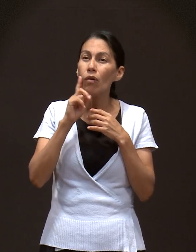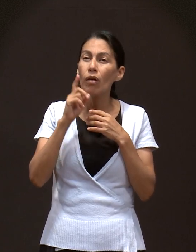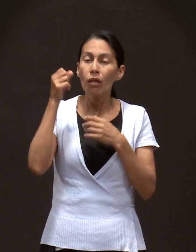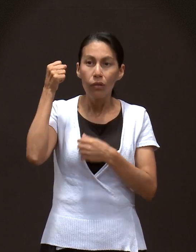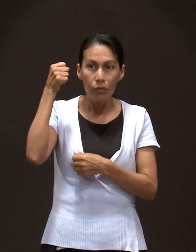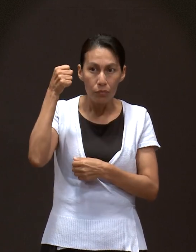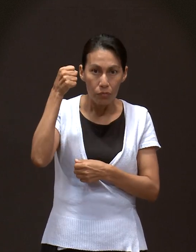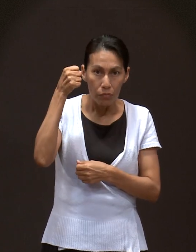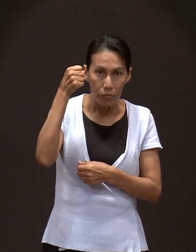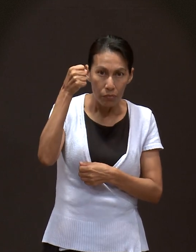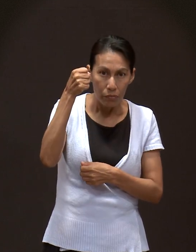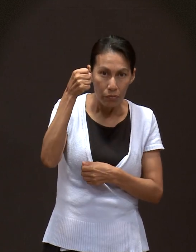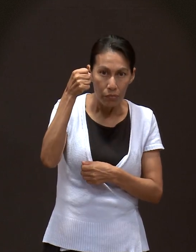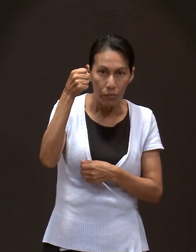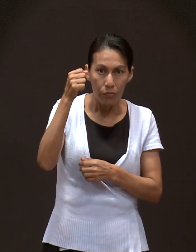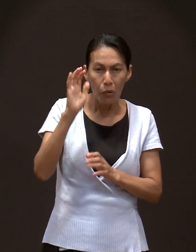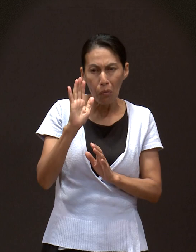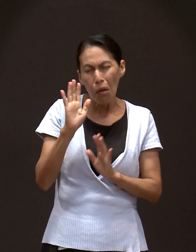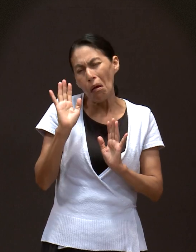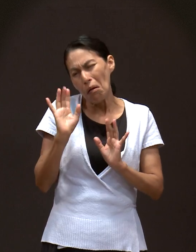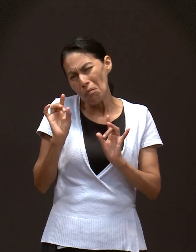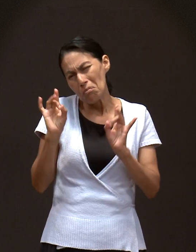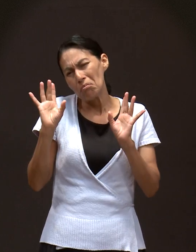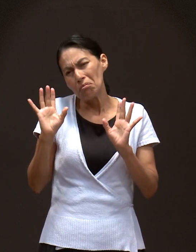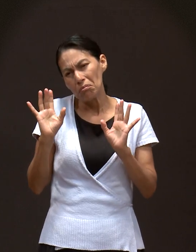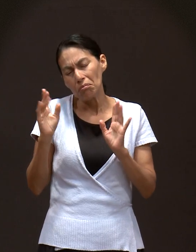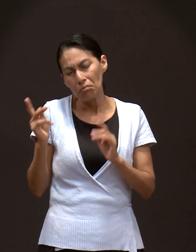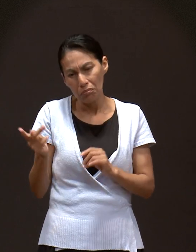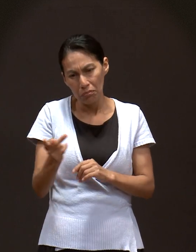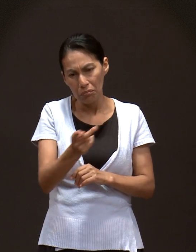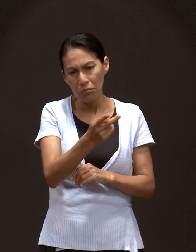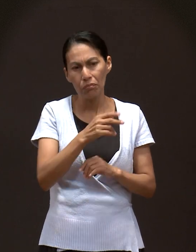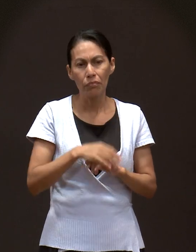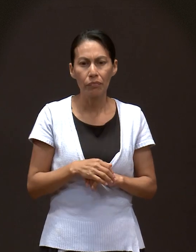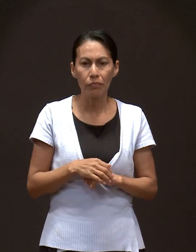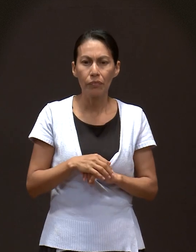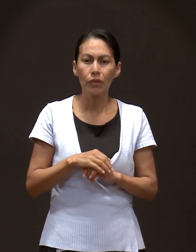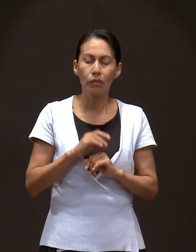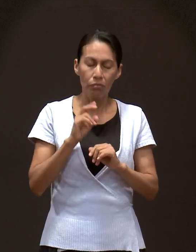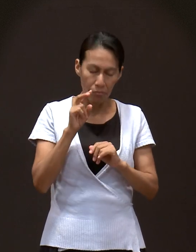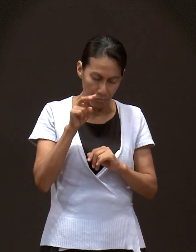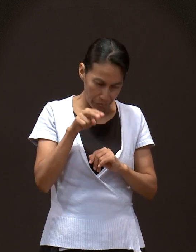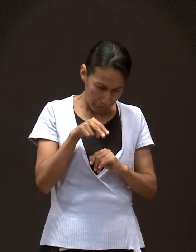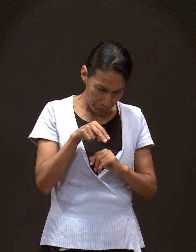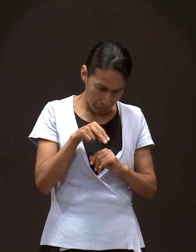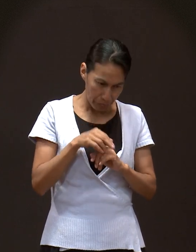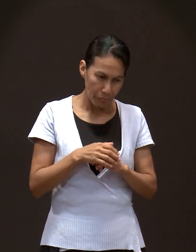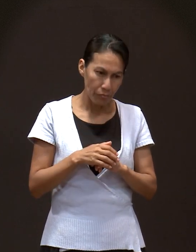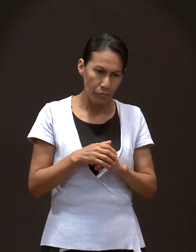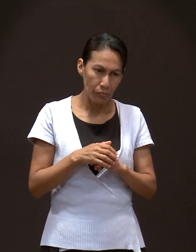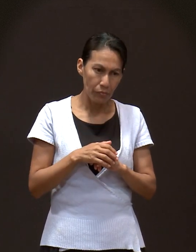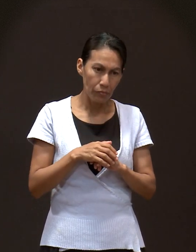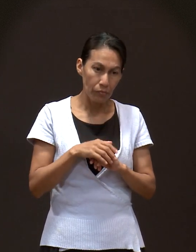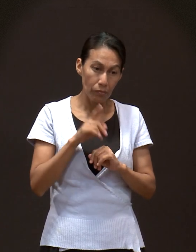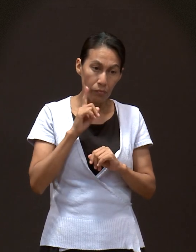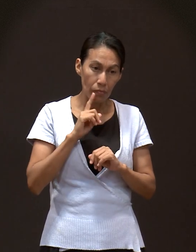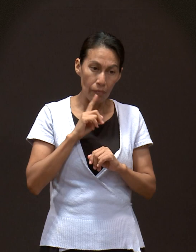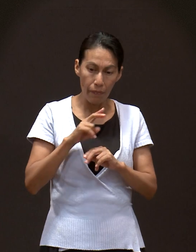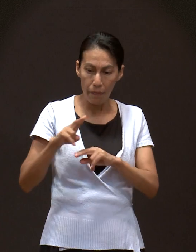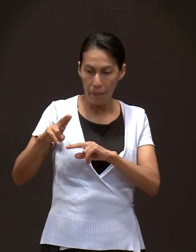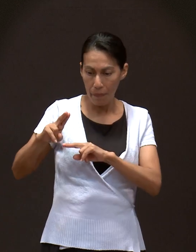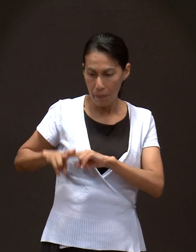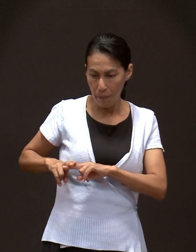señora que venía con una sombrilla. Y dije, bueno, a mejor está de paso. Y volví a agachar mi mirada